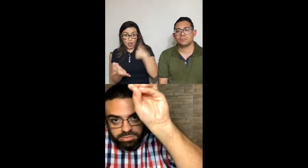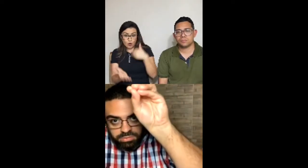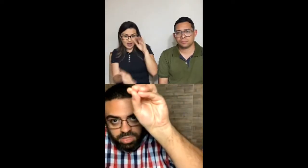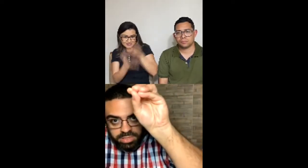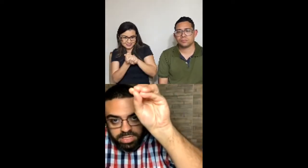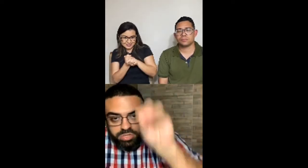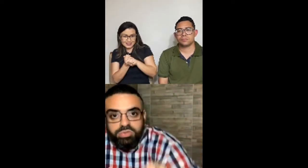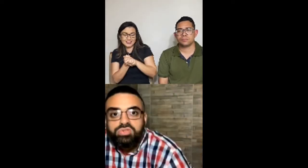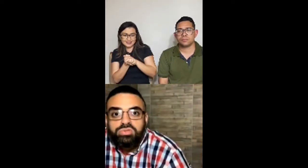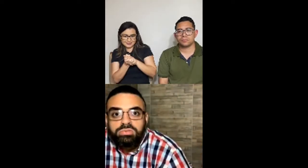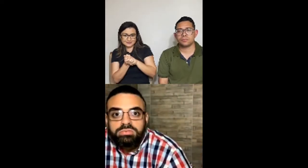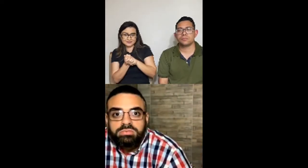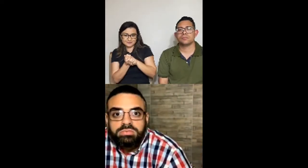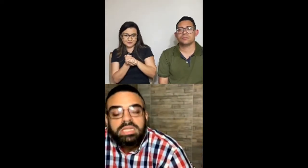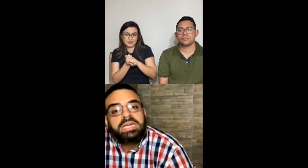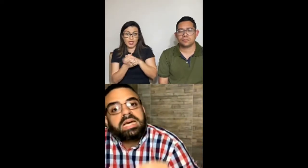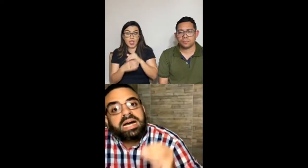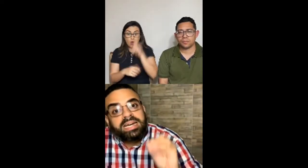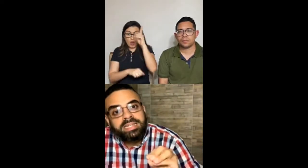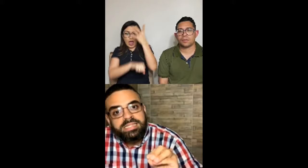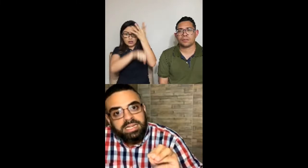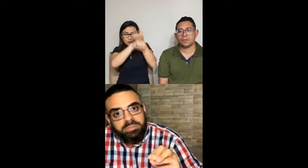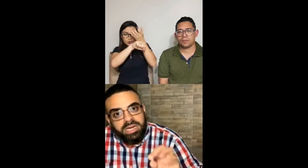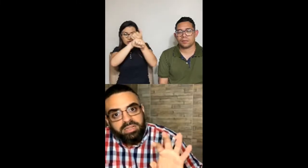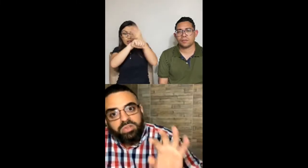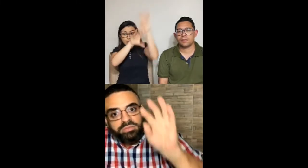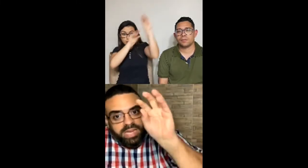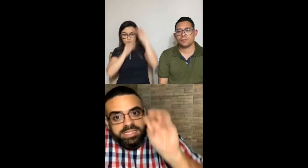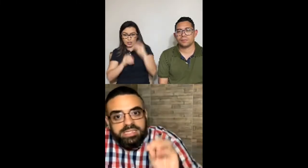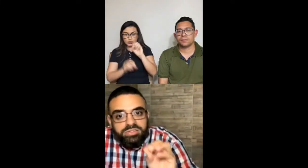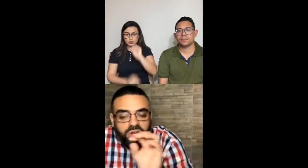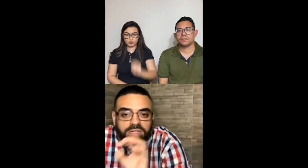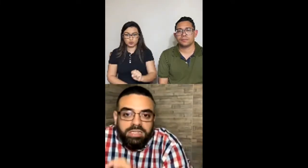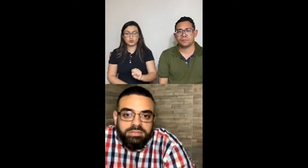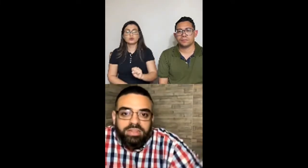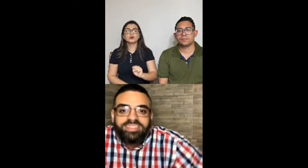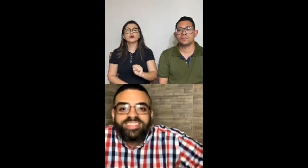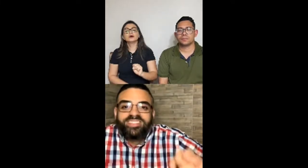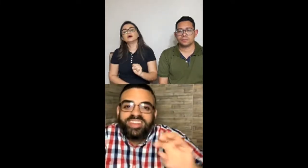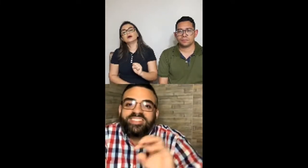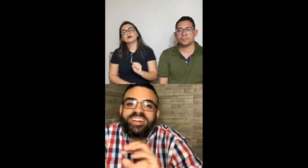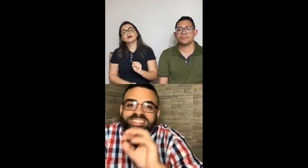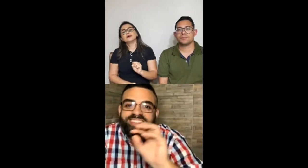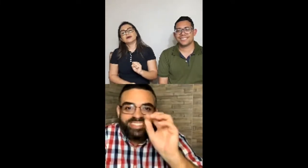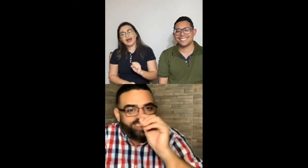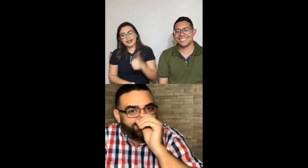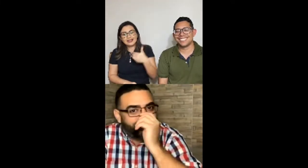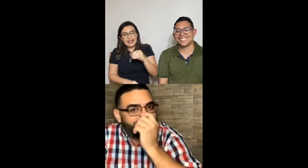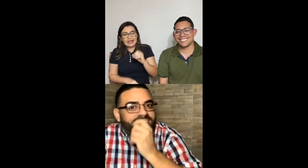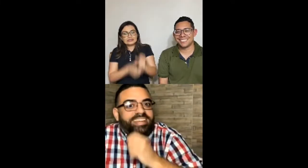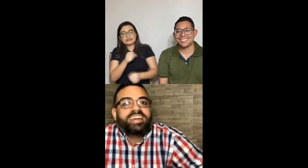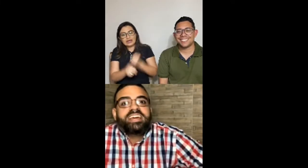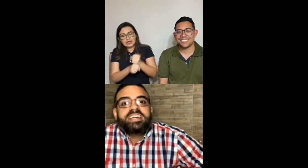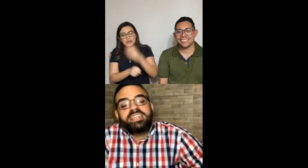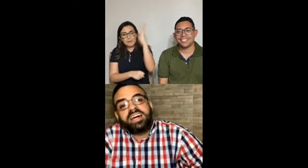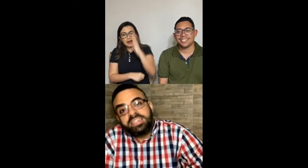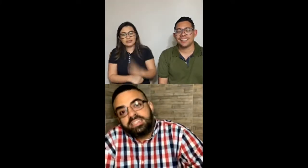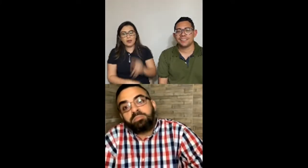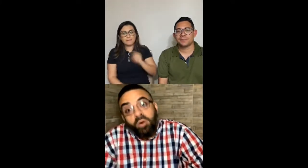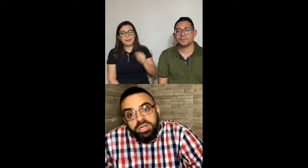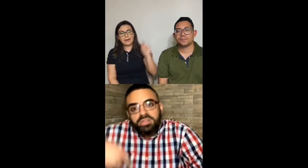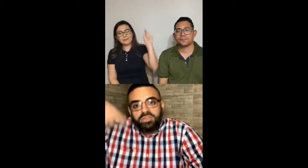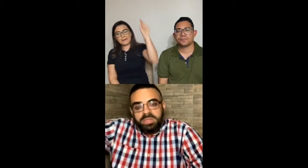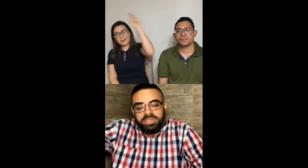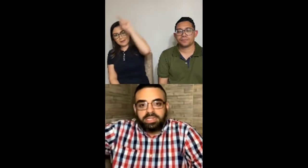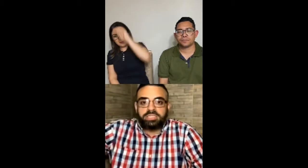quando eu casei que eu fui para missões aqui no Brasil. Saí do Nordeste para o Sul. Aí nessa caminhada foram 10